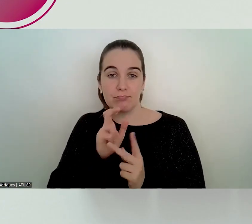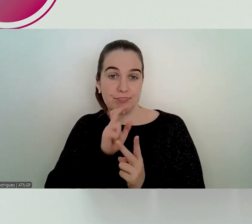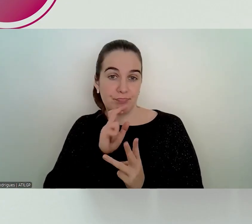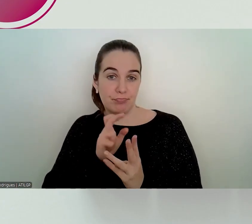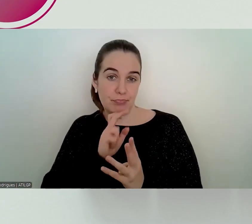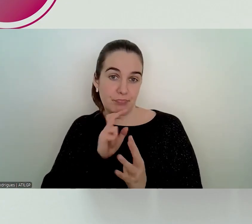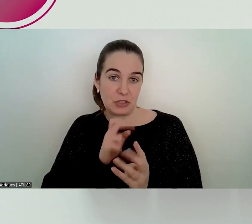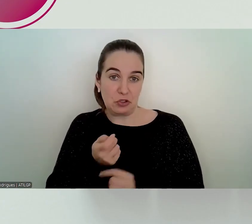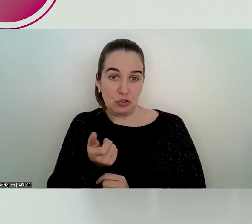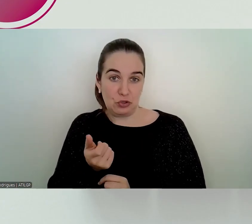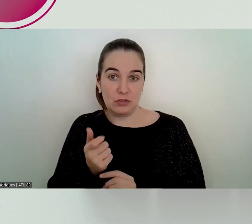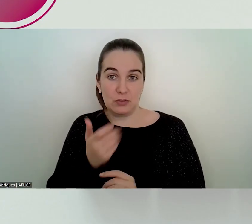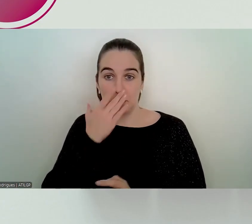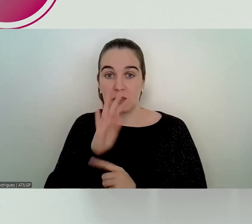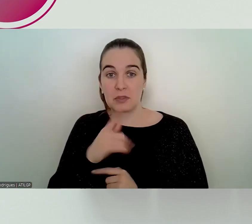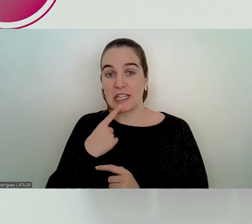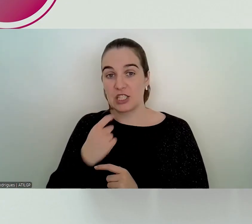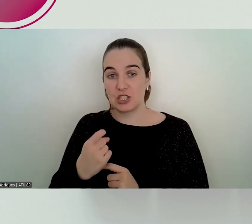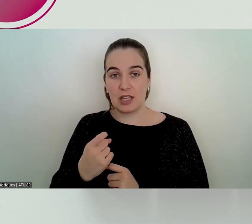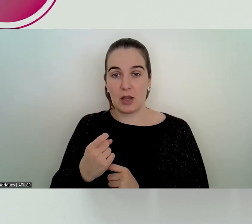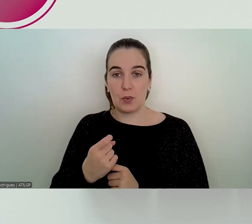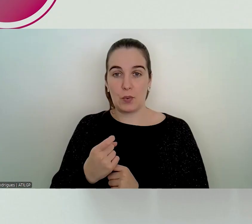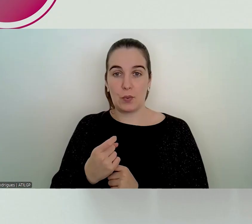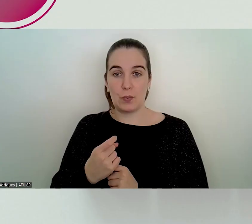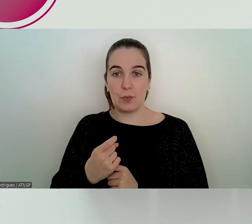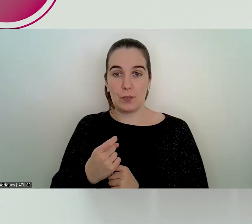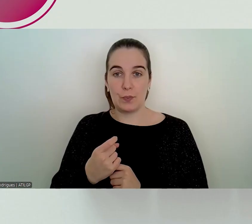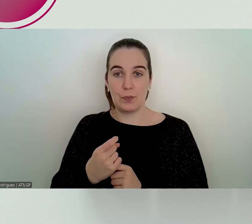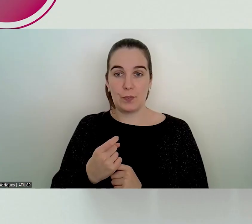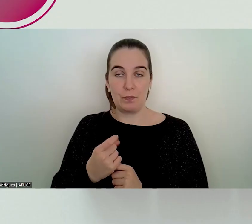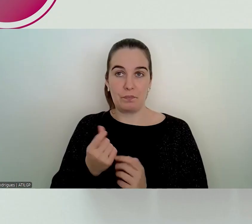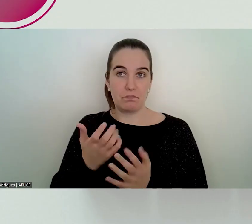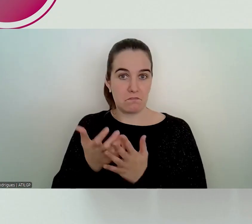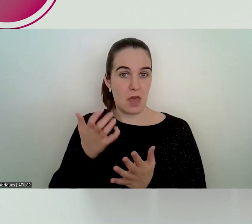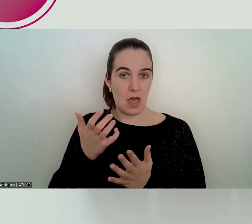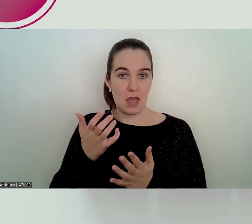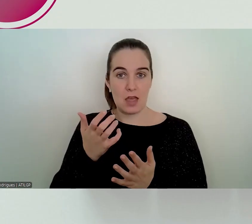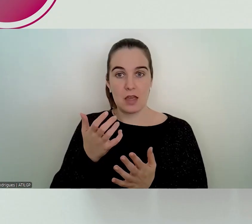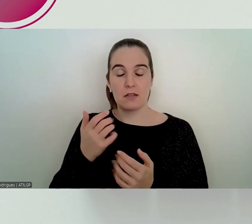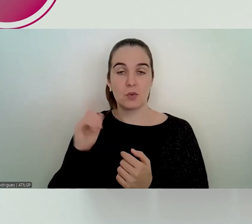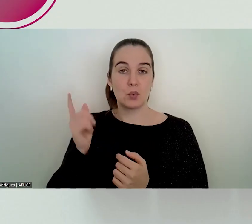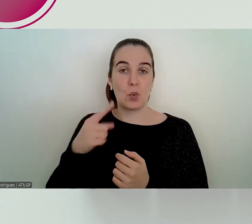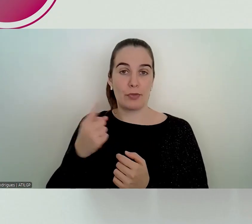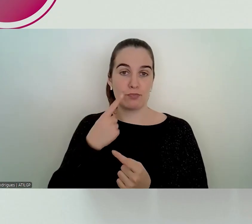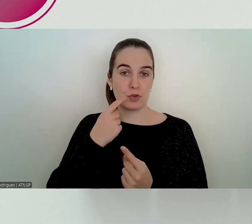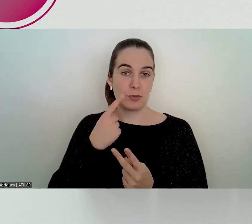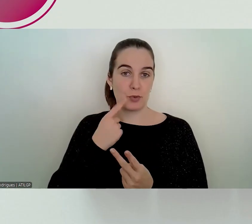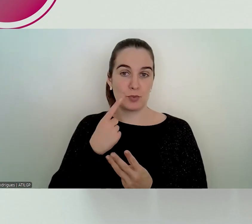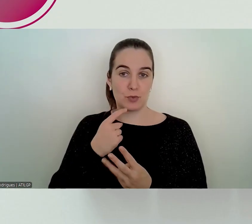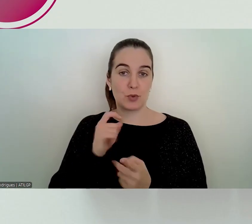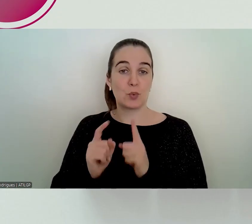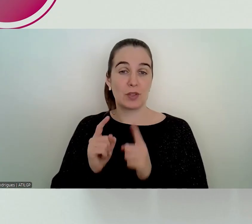aqui, eu diria, a questão mais sublinhada ou mais colocada por todos, que tem que ver precisamente com